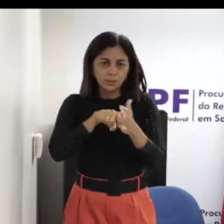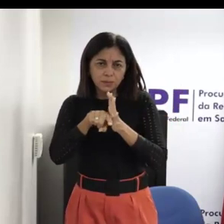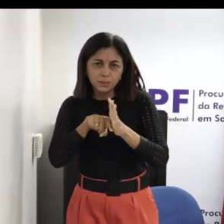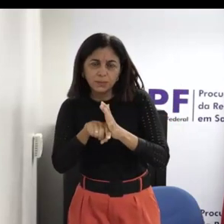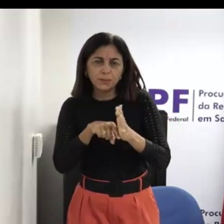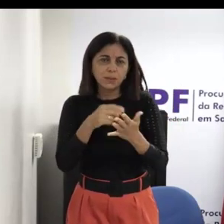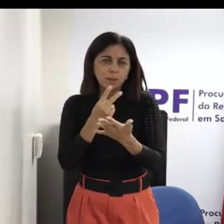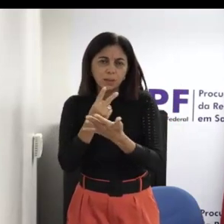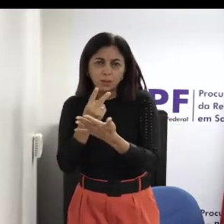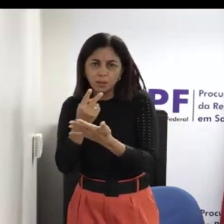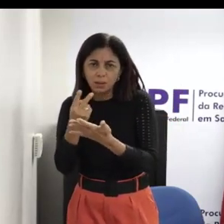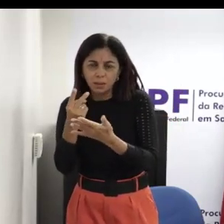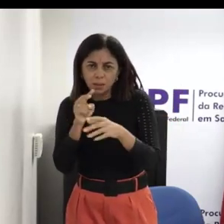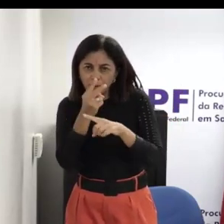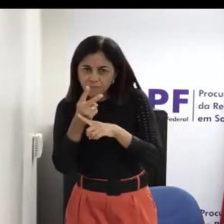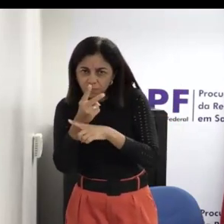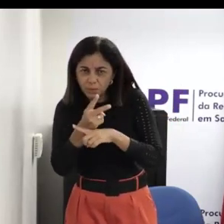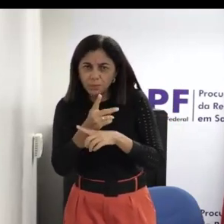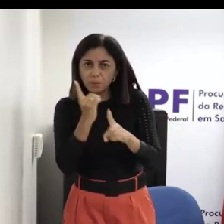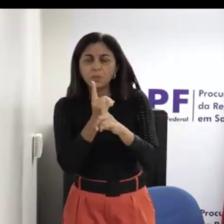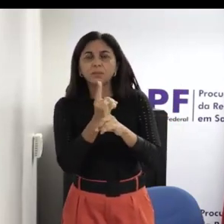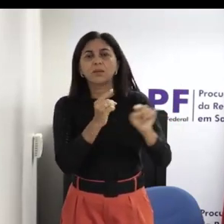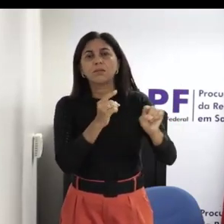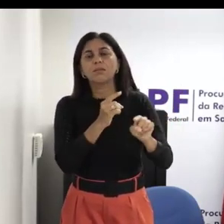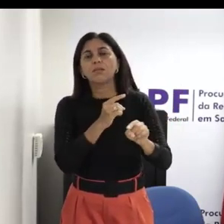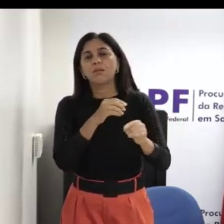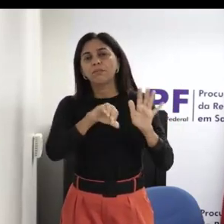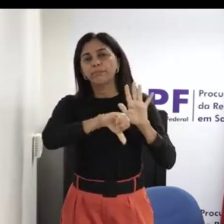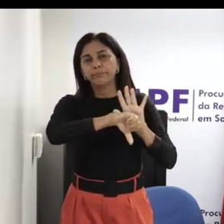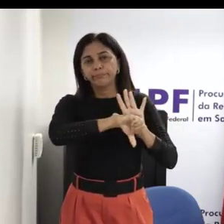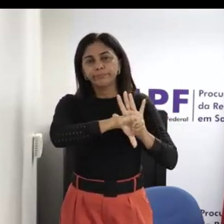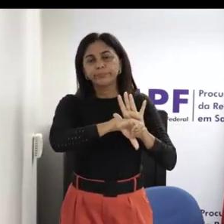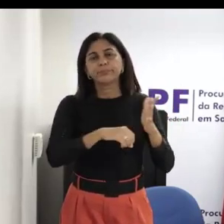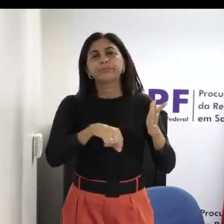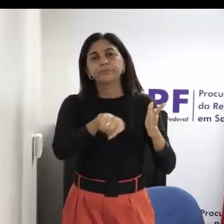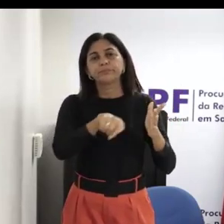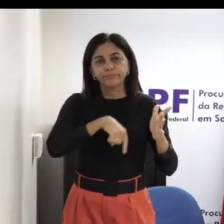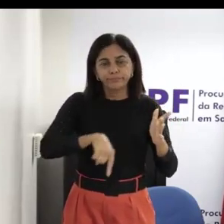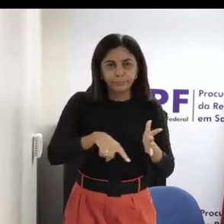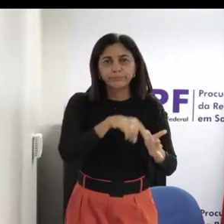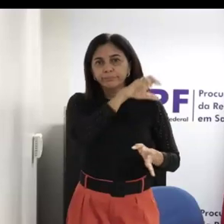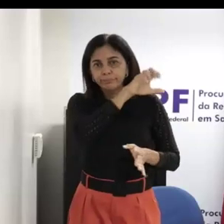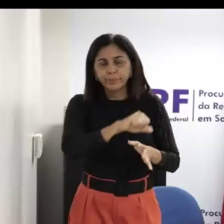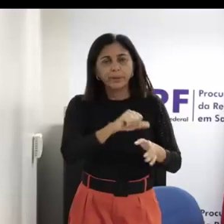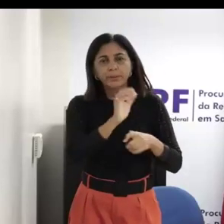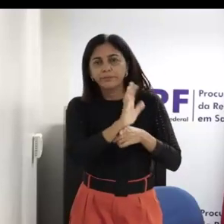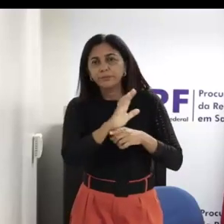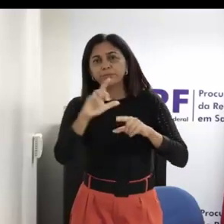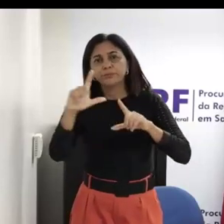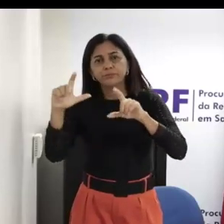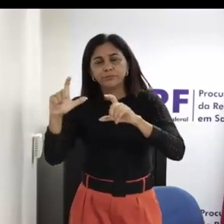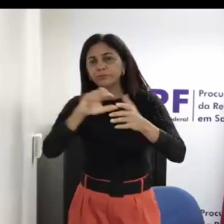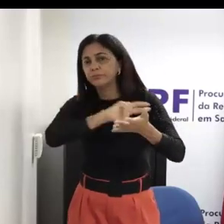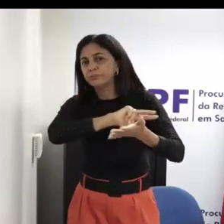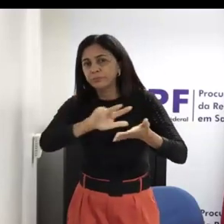que recorrer pontuar e e tá correndo atrás tentando produzir essas provas tentando possibilitar meios de